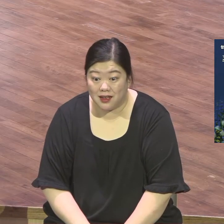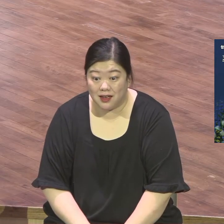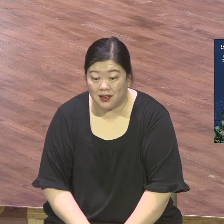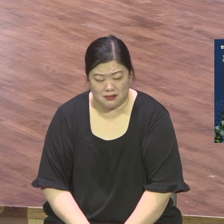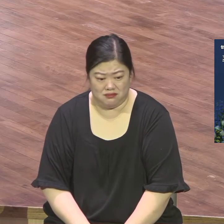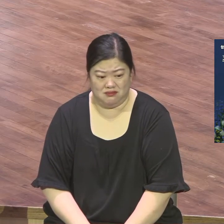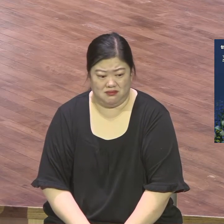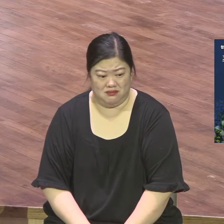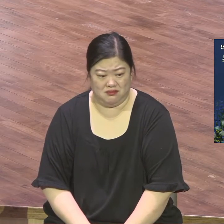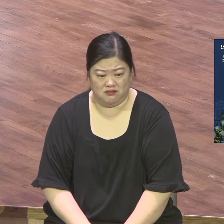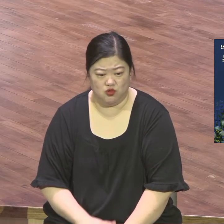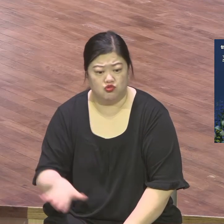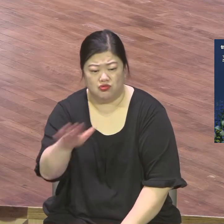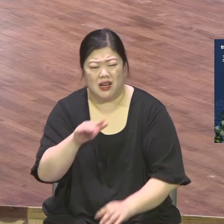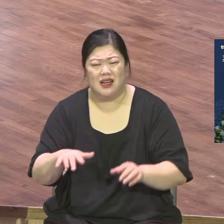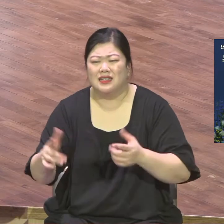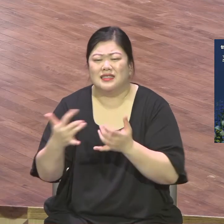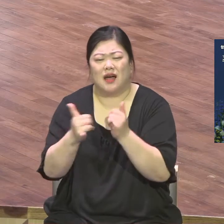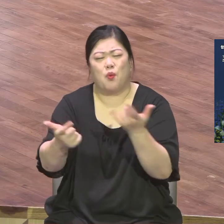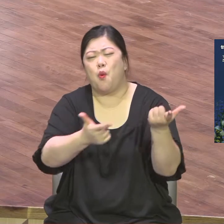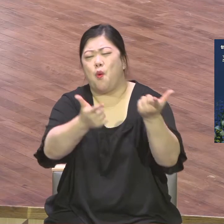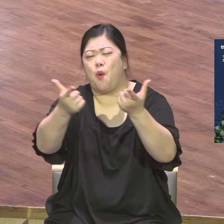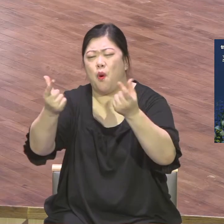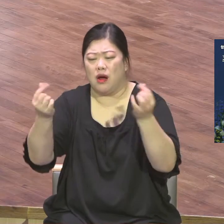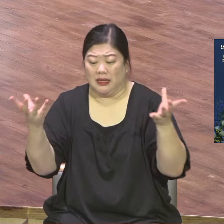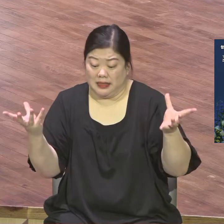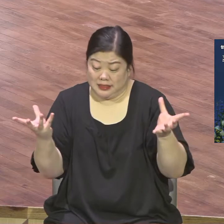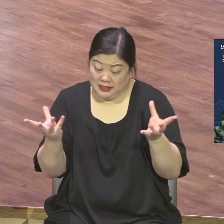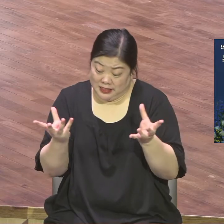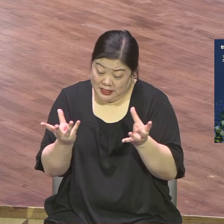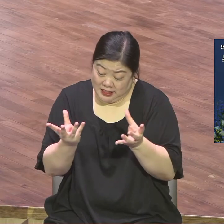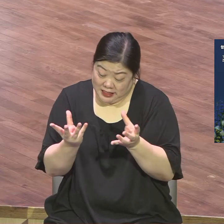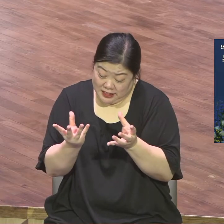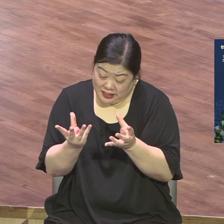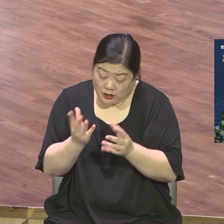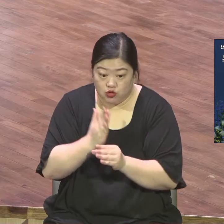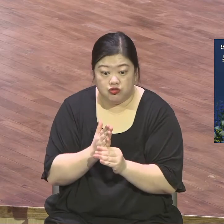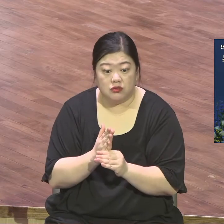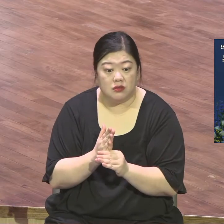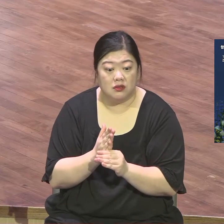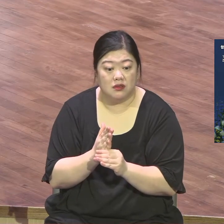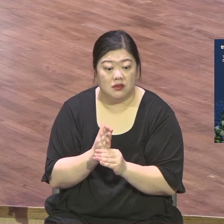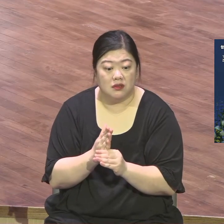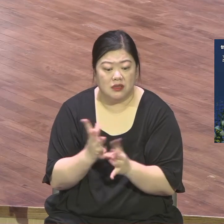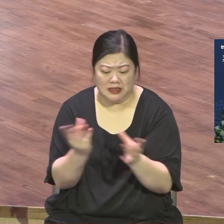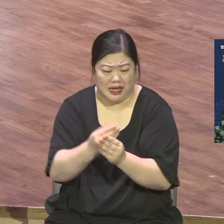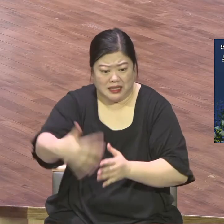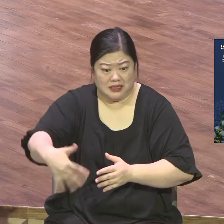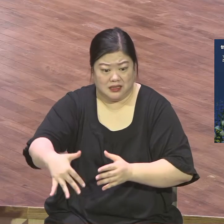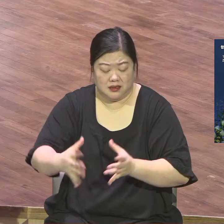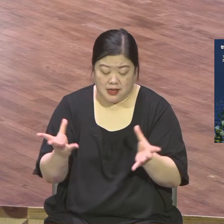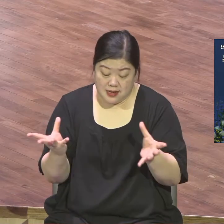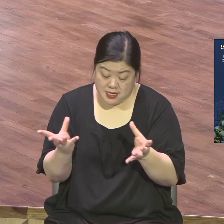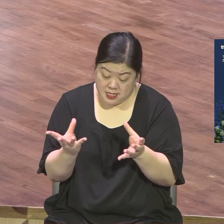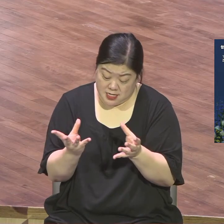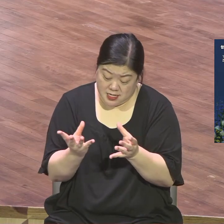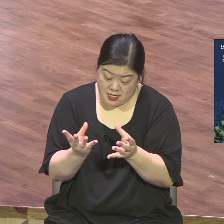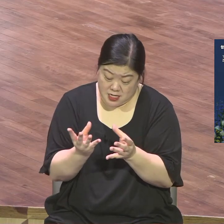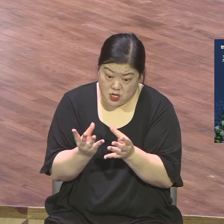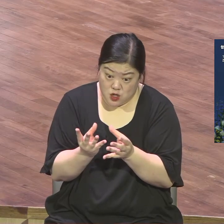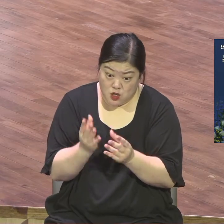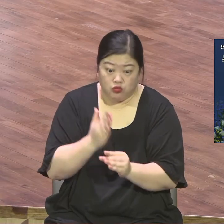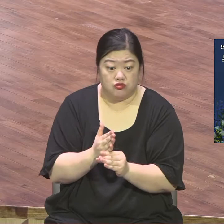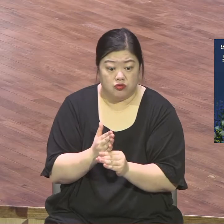존재예요. 성화된 게 아니에요. 과정이에요. 과정. 공사 중이라고요. 공사 중. 주님